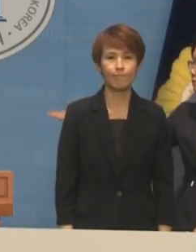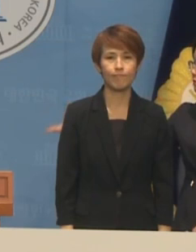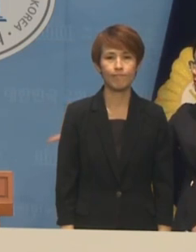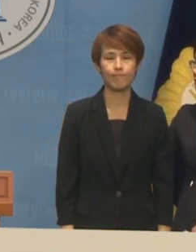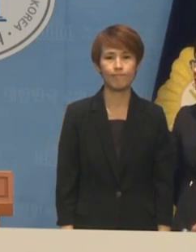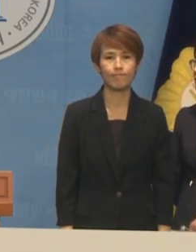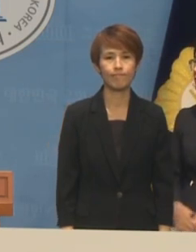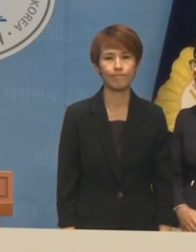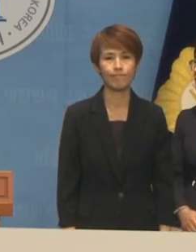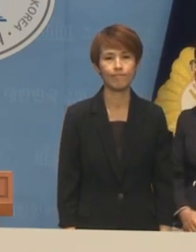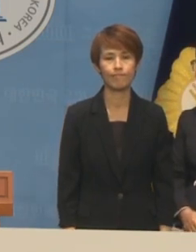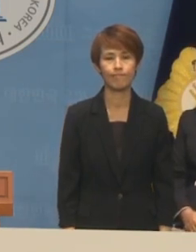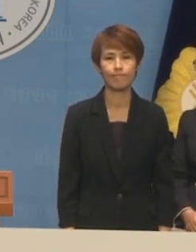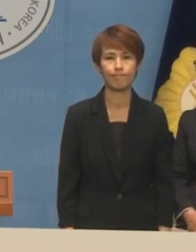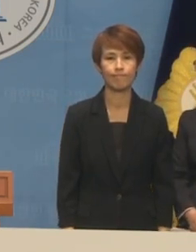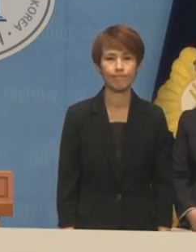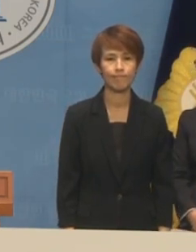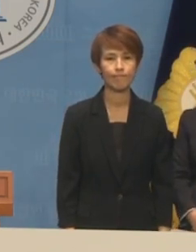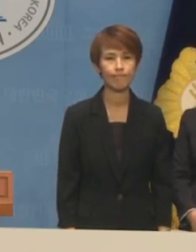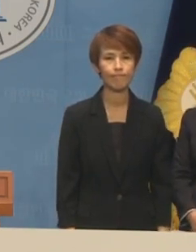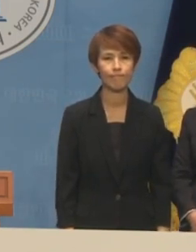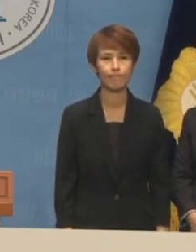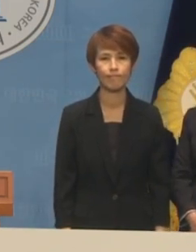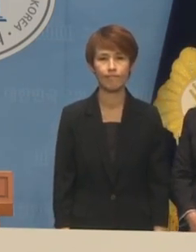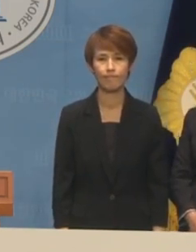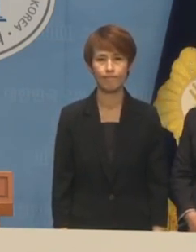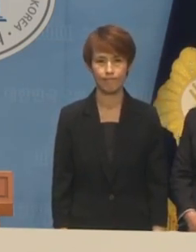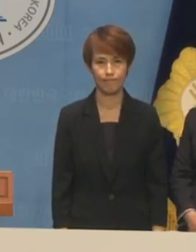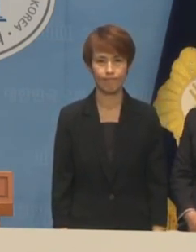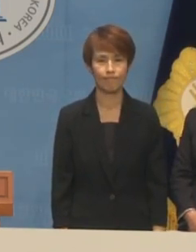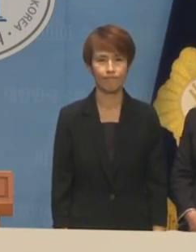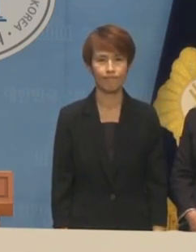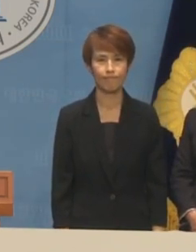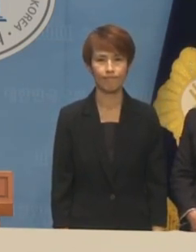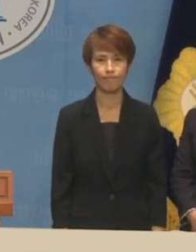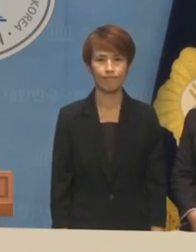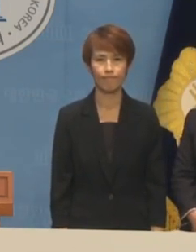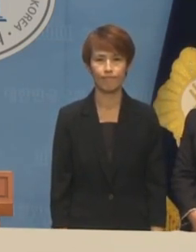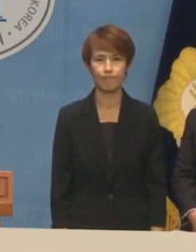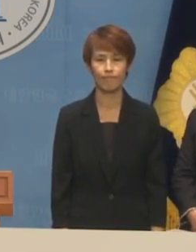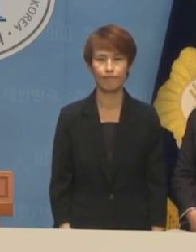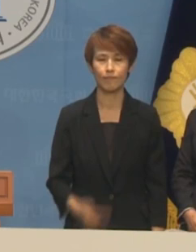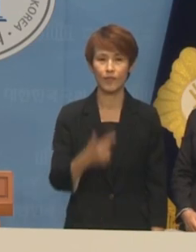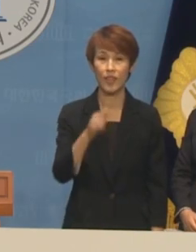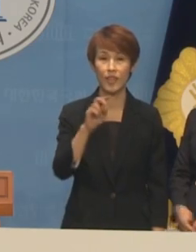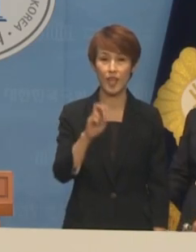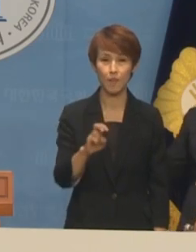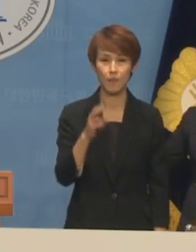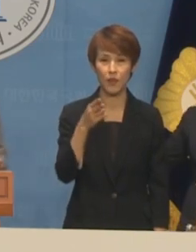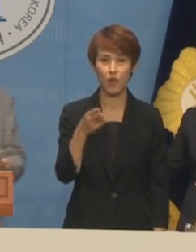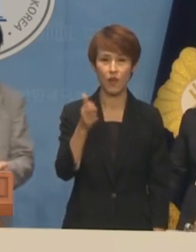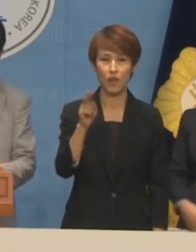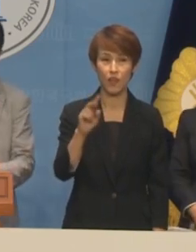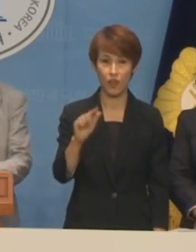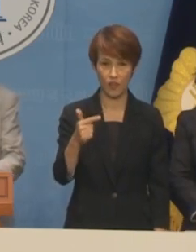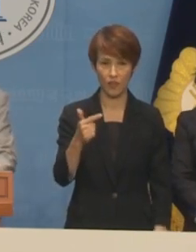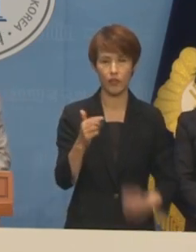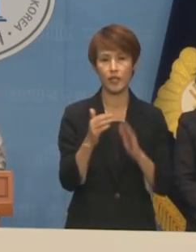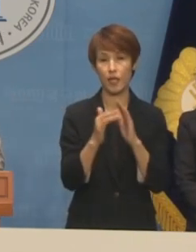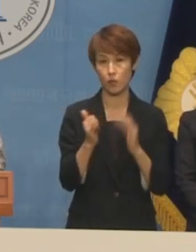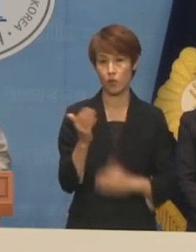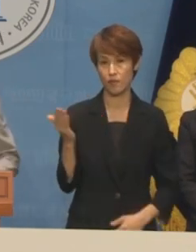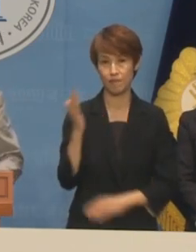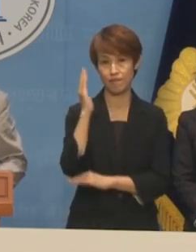기자회견. 그러면 기자회견문 그다음에 남여현 유족님이십니다.